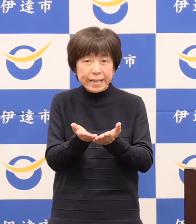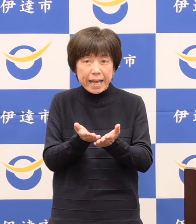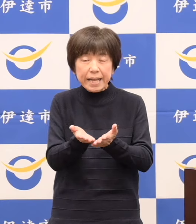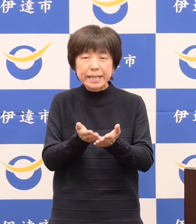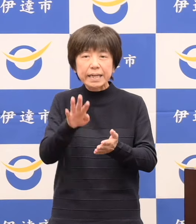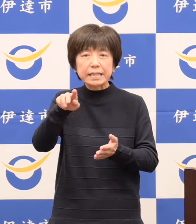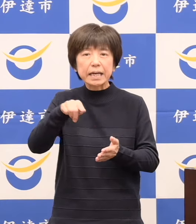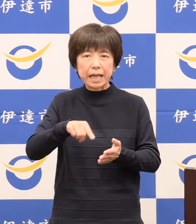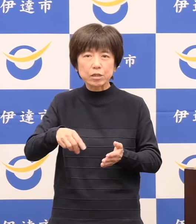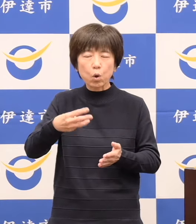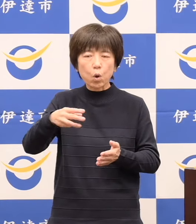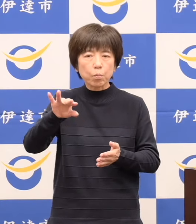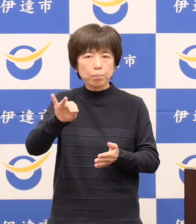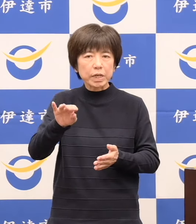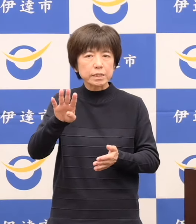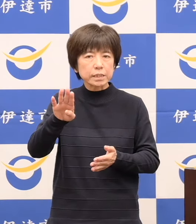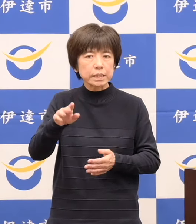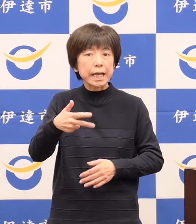市が、